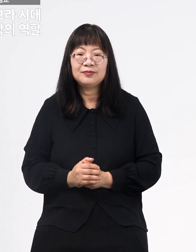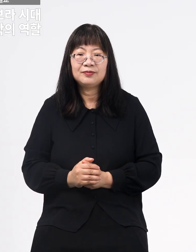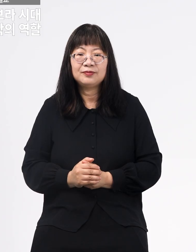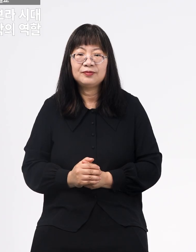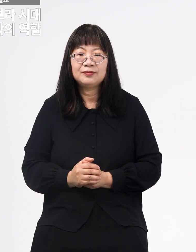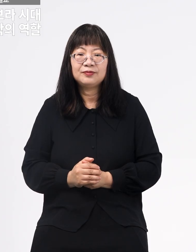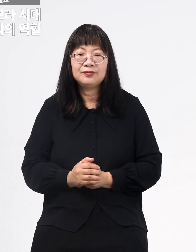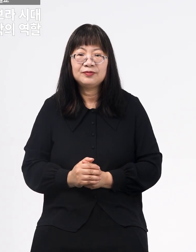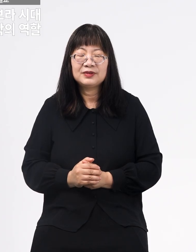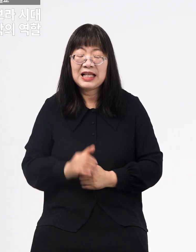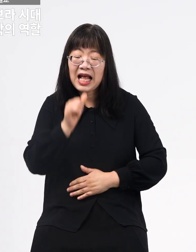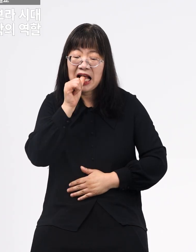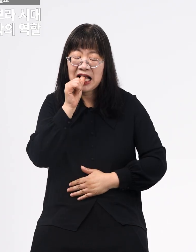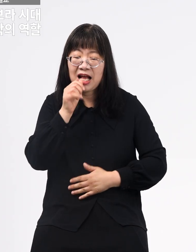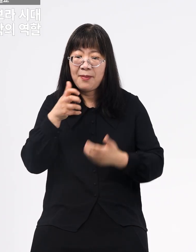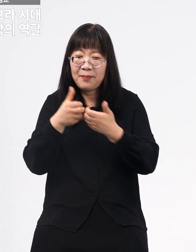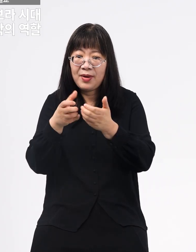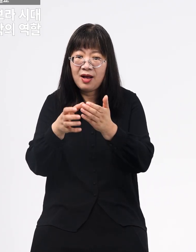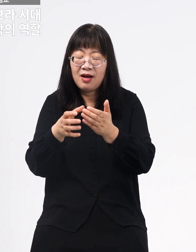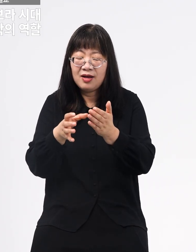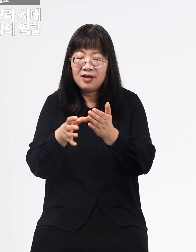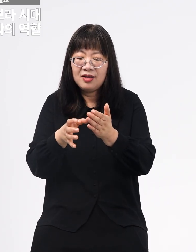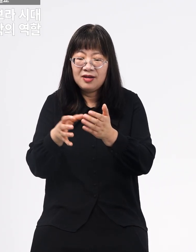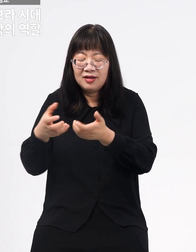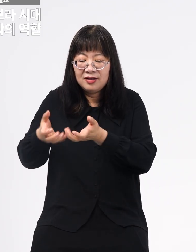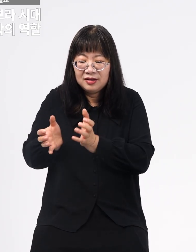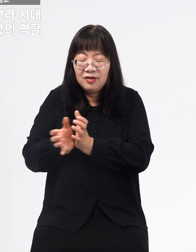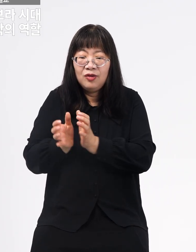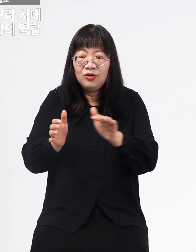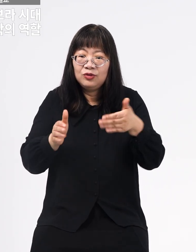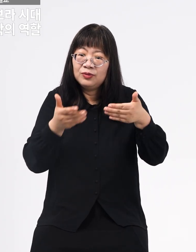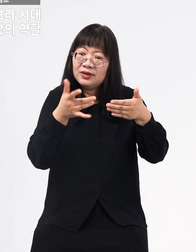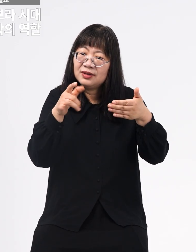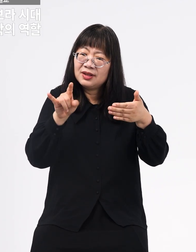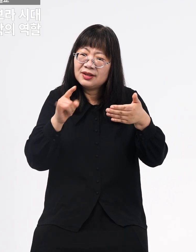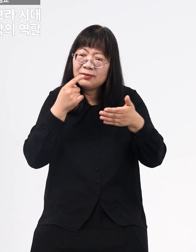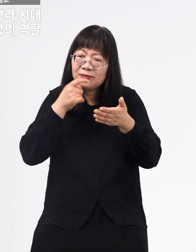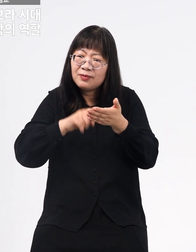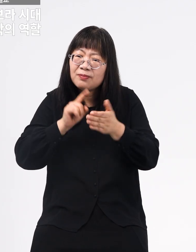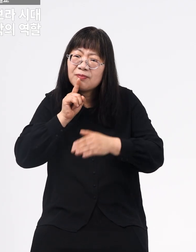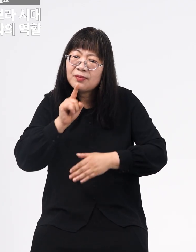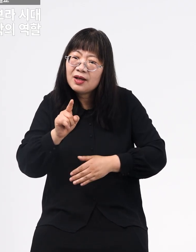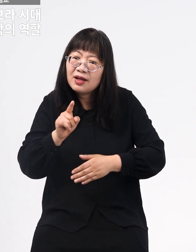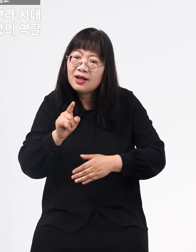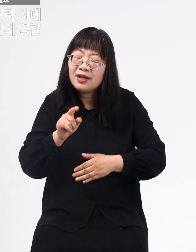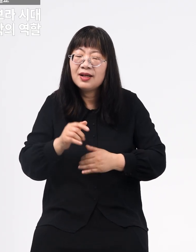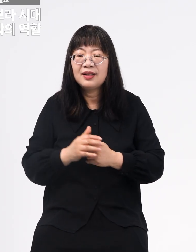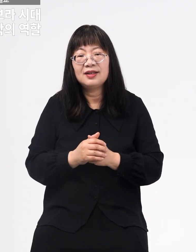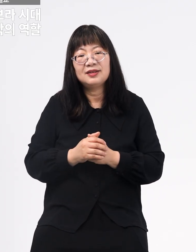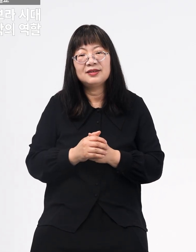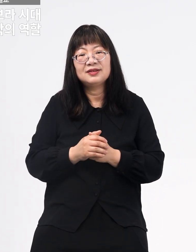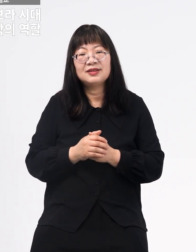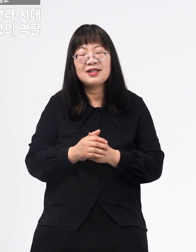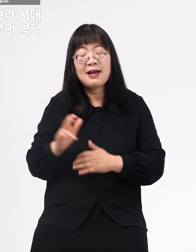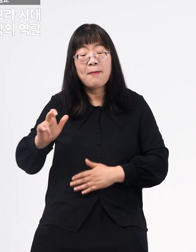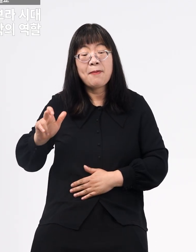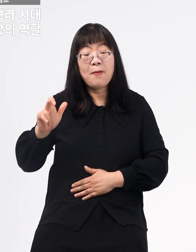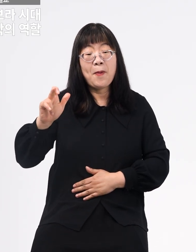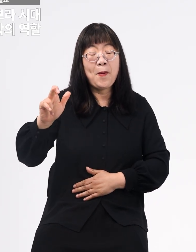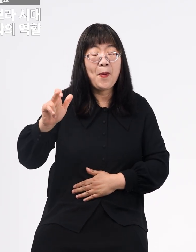그러니까 철병거 900대는 쉽게 얘기하면 K9 900대 격이에요. 그